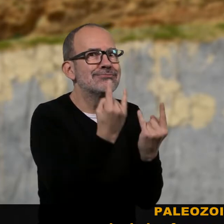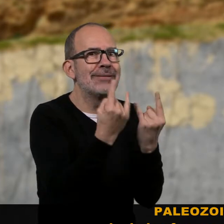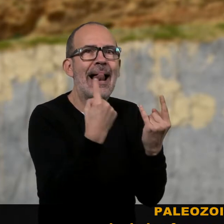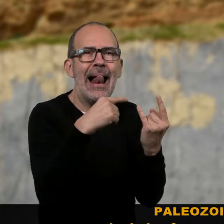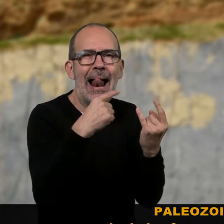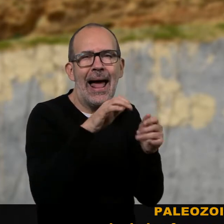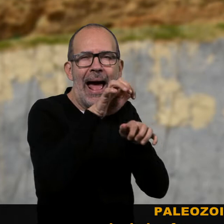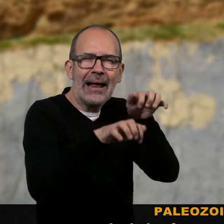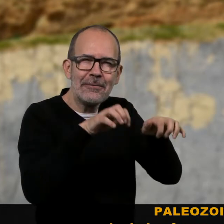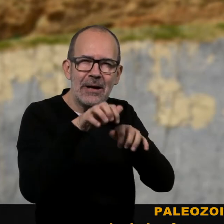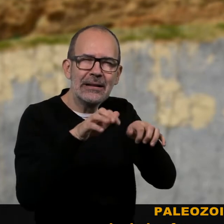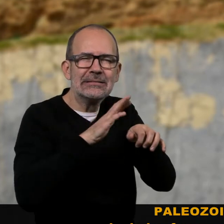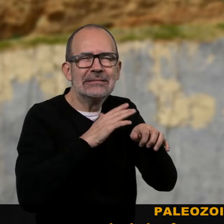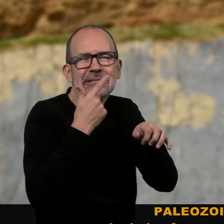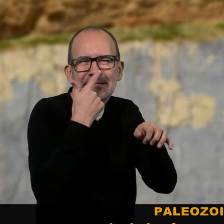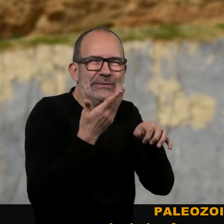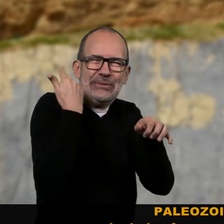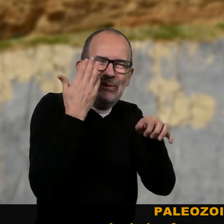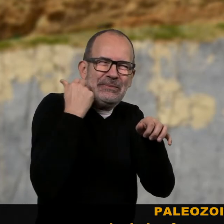Paleozoic, la de les faunes antigues.